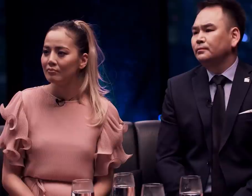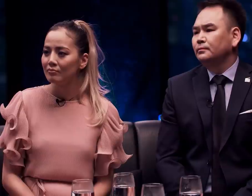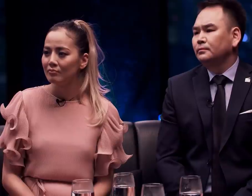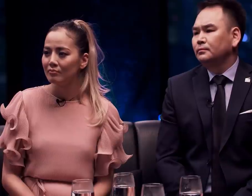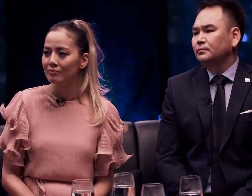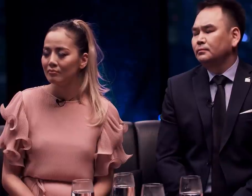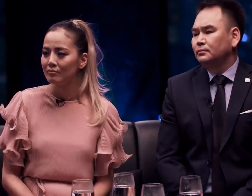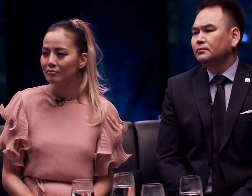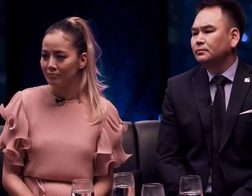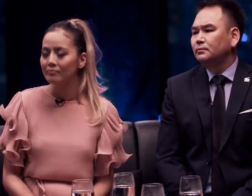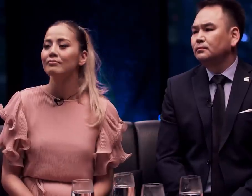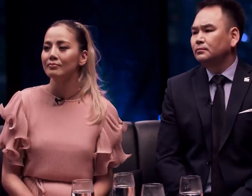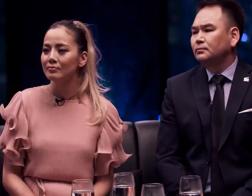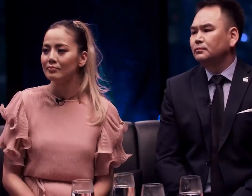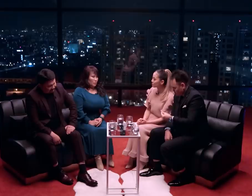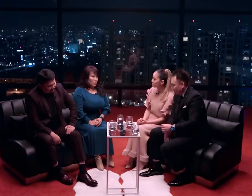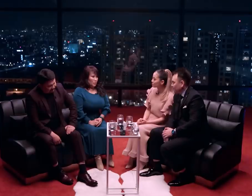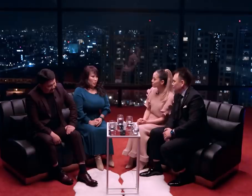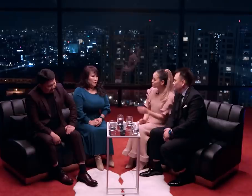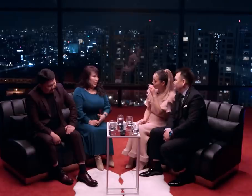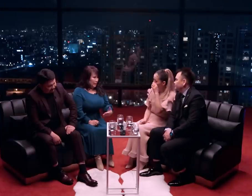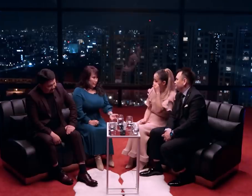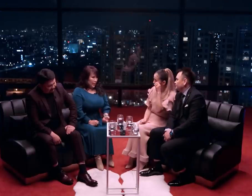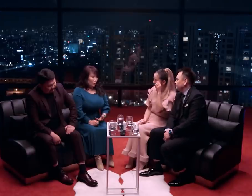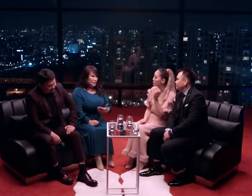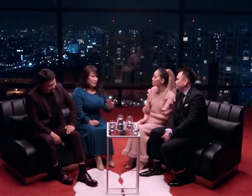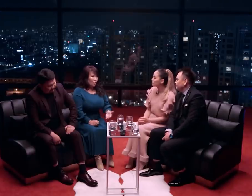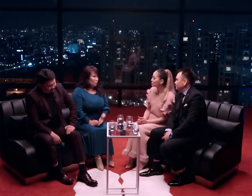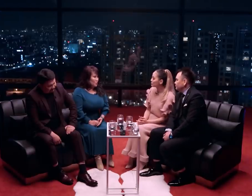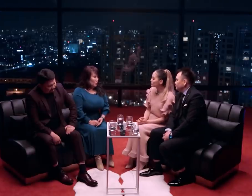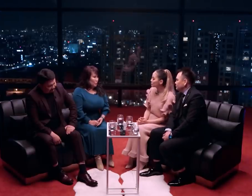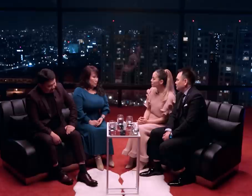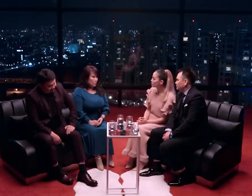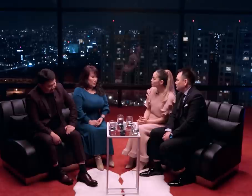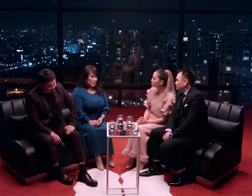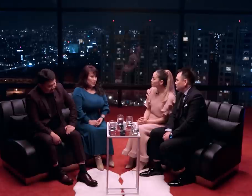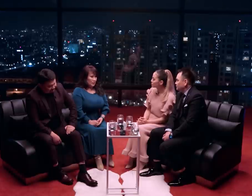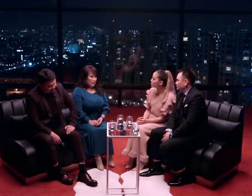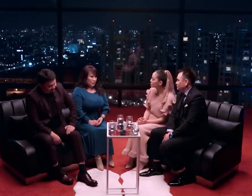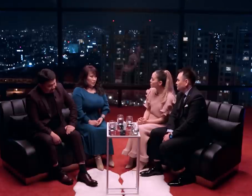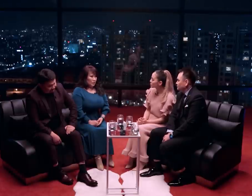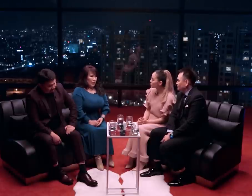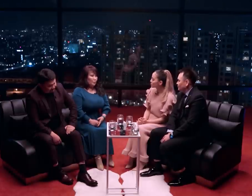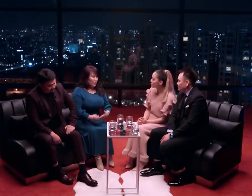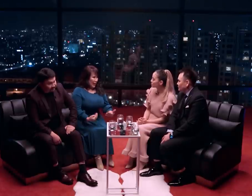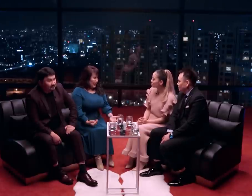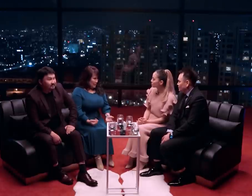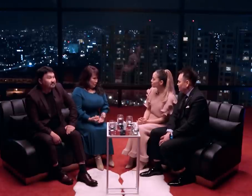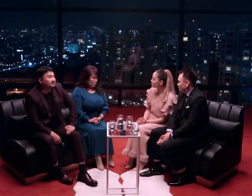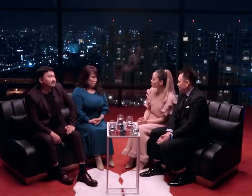маш сайн аав. Одоо олны танил байна. Олон сайхан хүмүүстэй уулзаж учирч байна. Одоо тэгээ ямар вэл яаж явахч